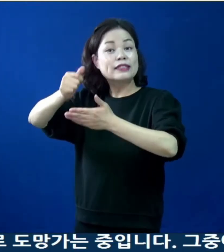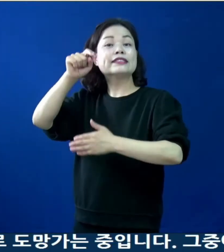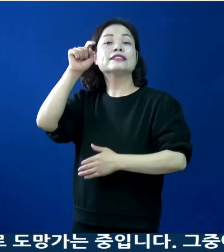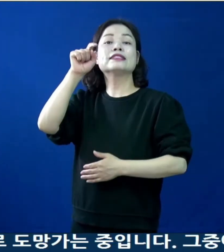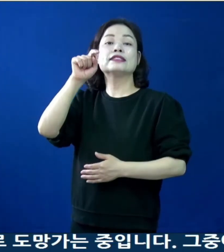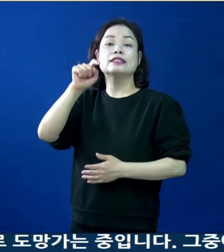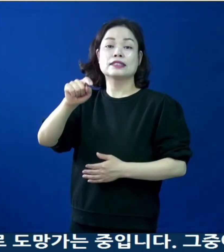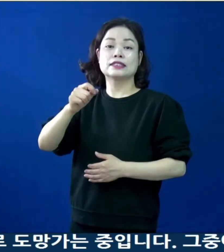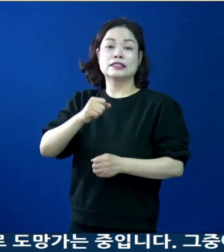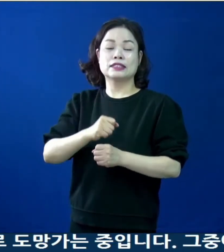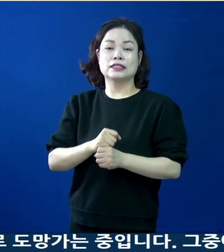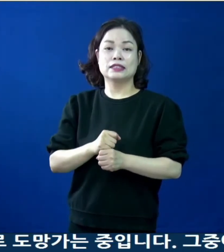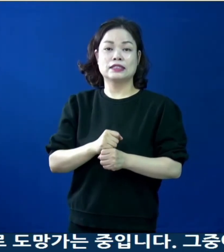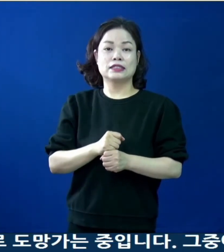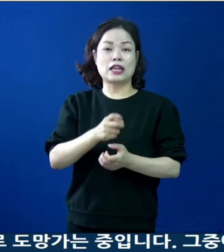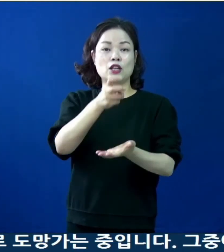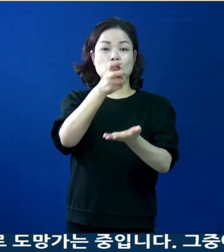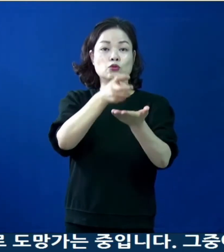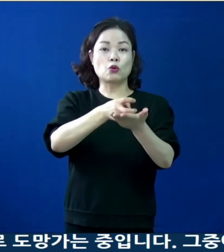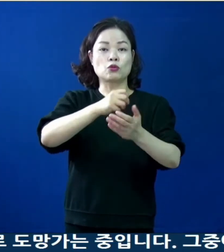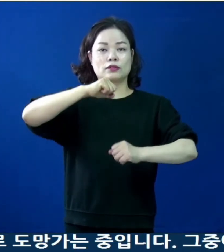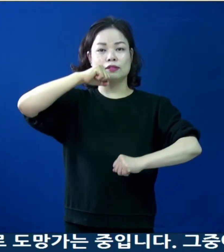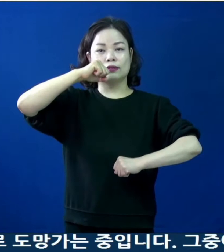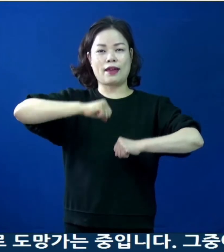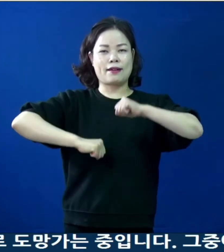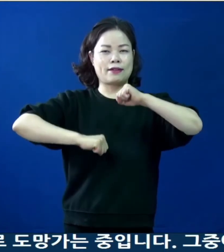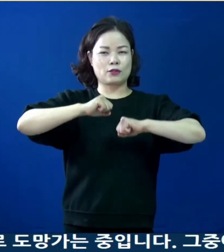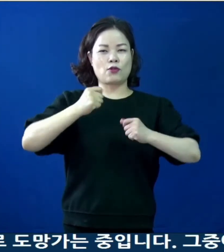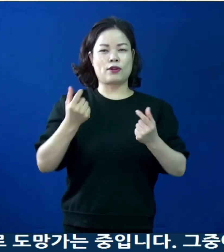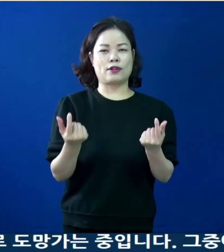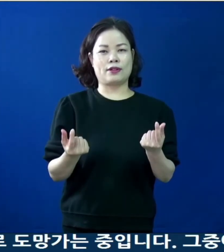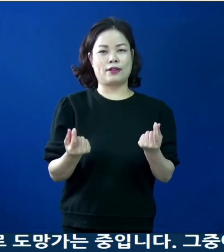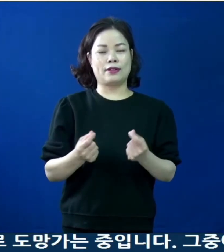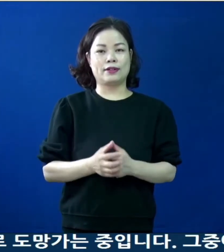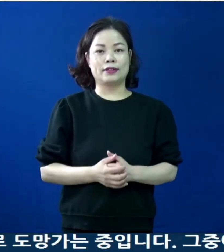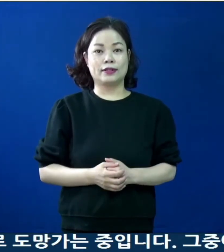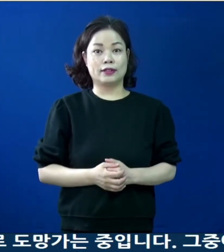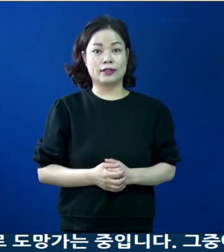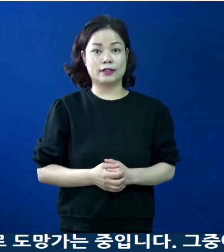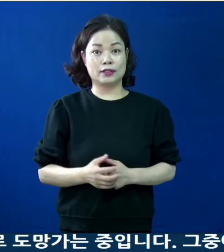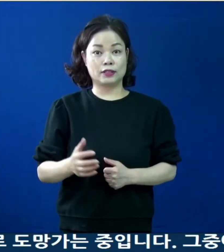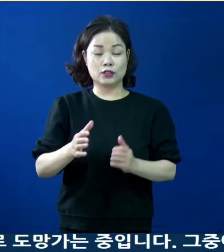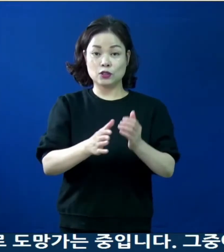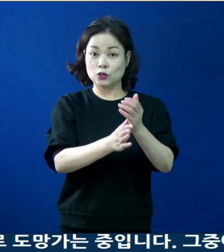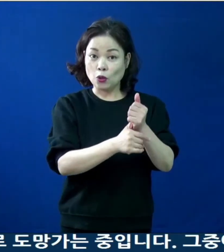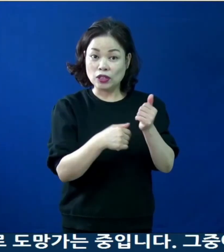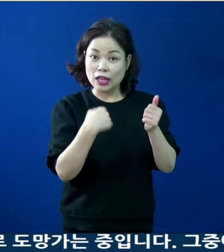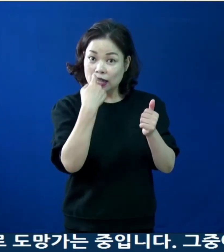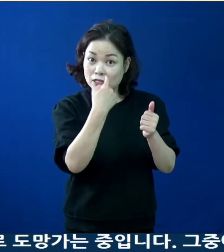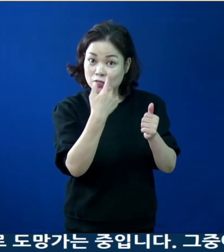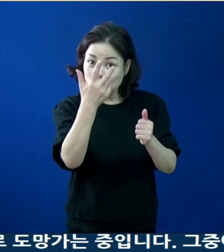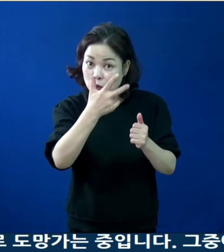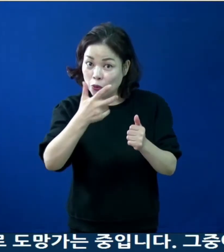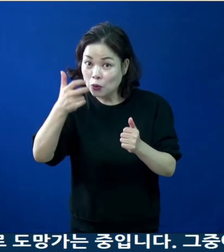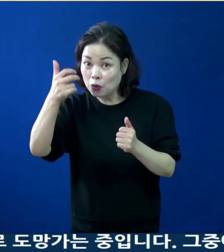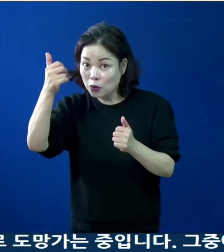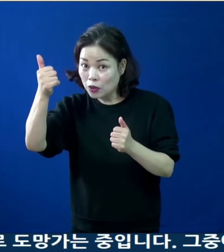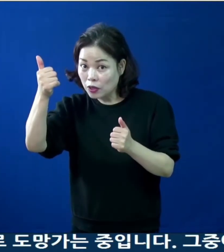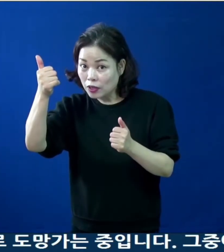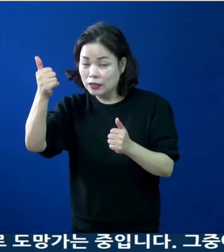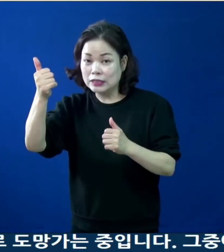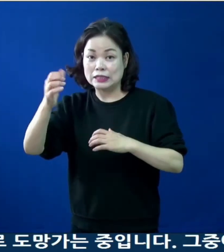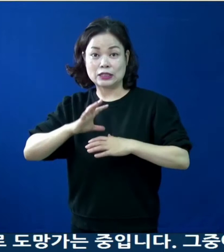것은 그의 도를 행하는 것이다. 그런데 요나의 입은